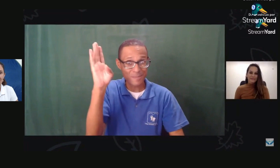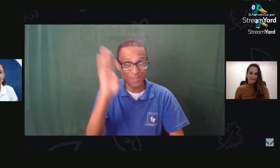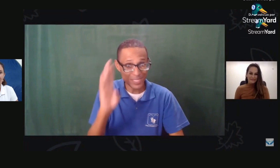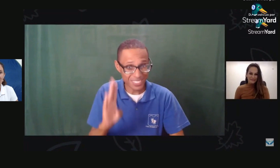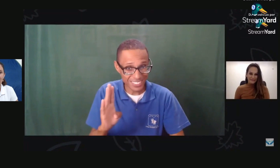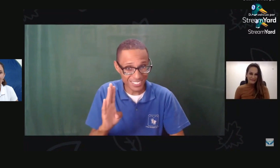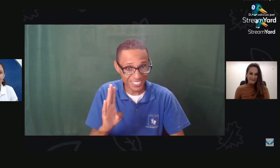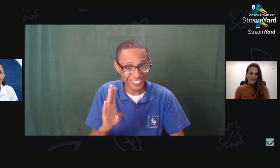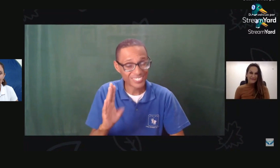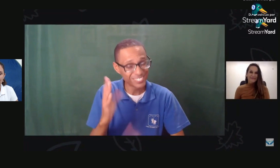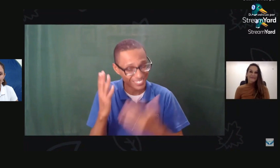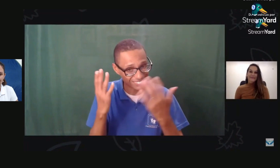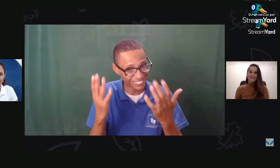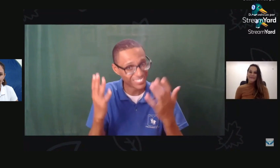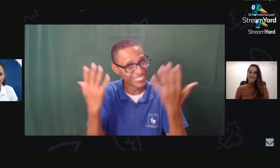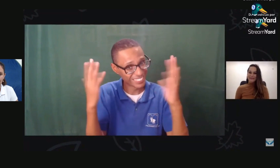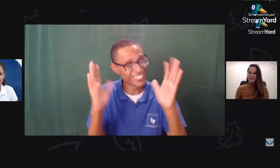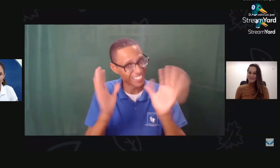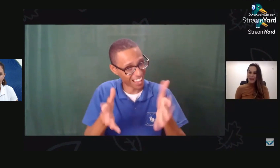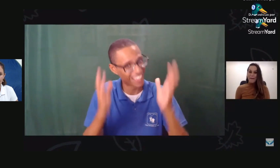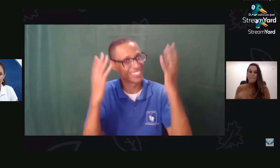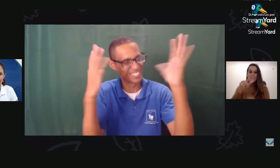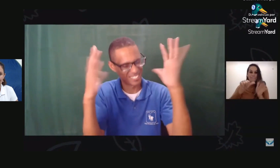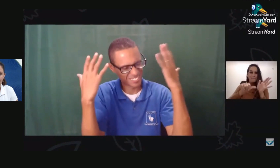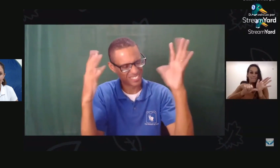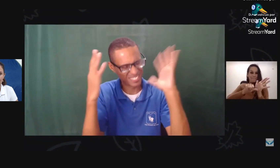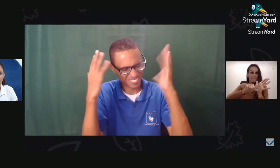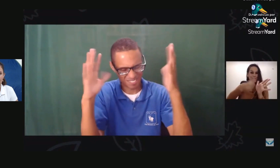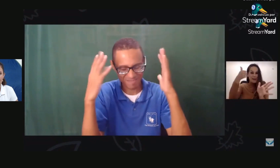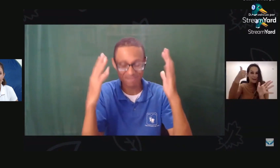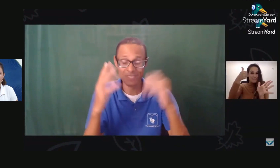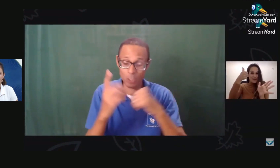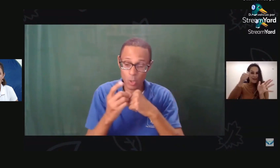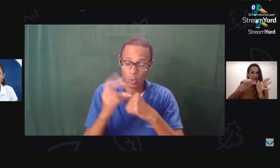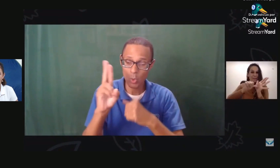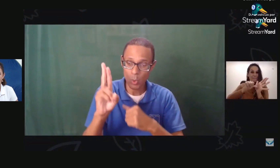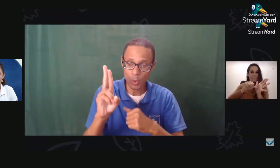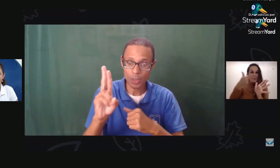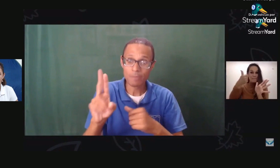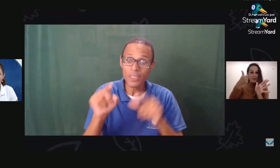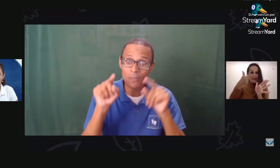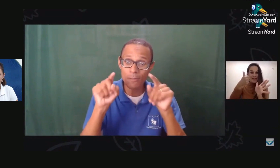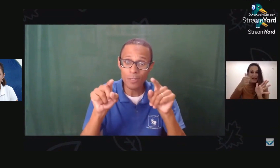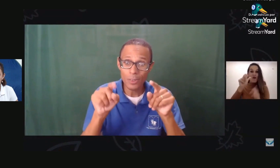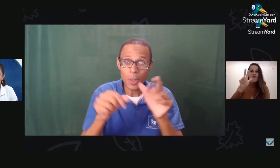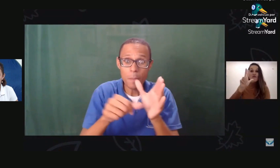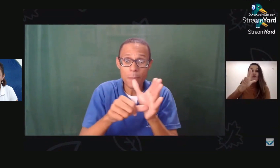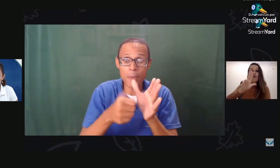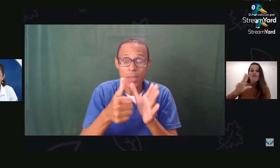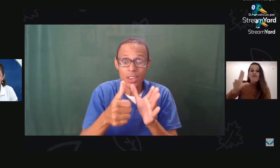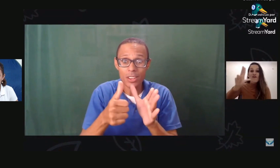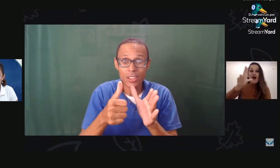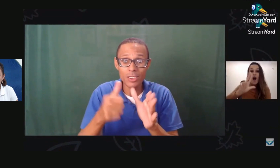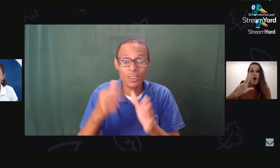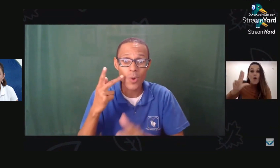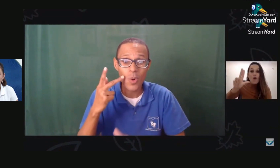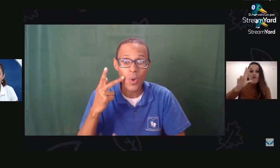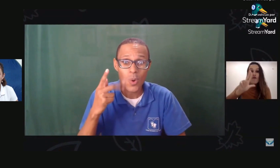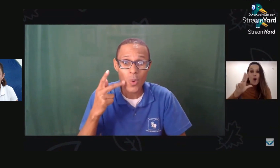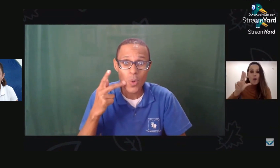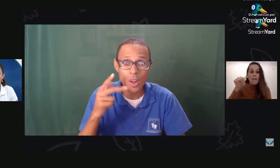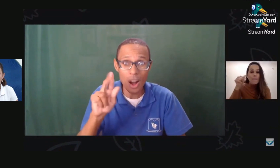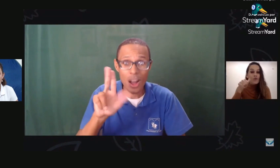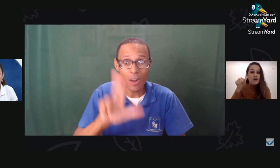hoje você é a mais nova doutora do Brasil, doutora surda do Brasil. Nós parabenizamos você, né? A